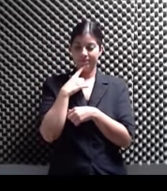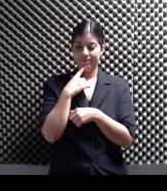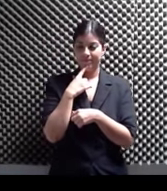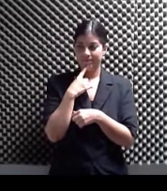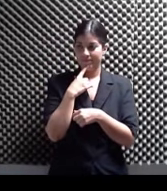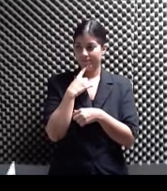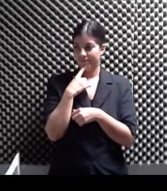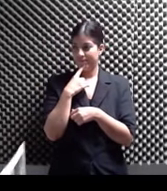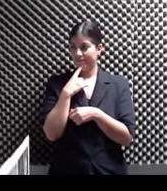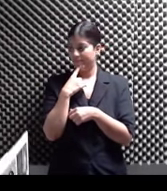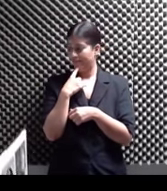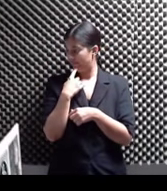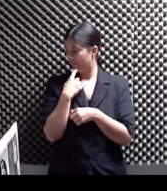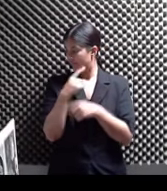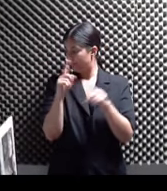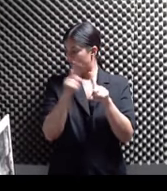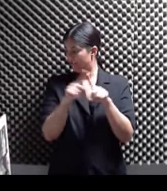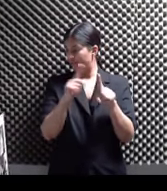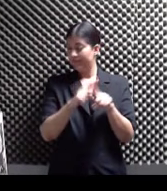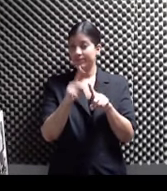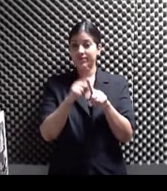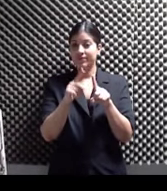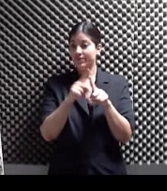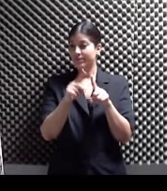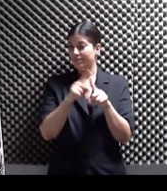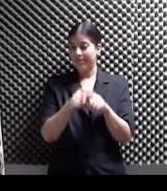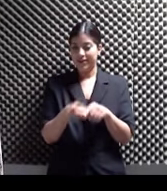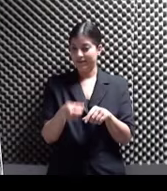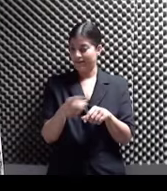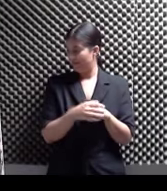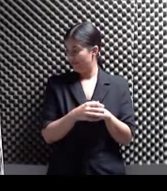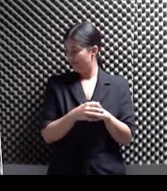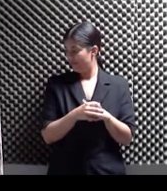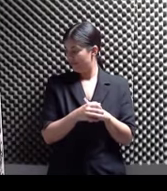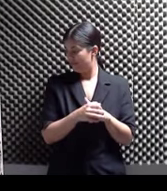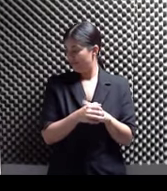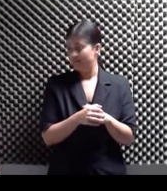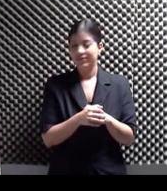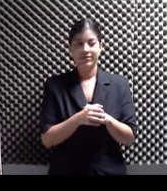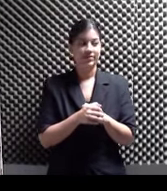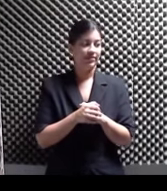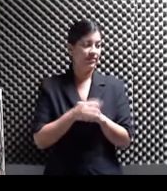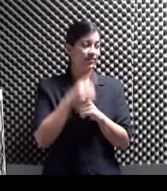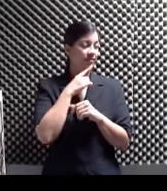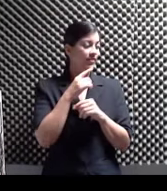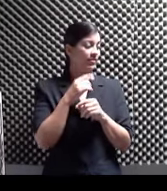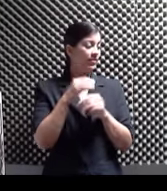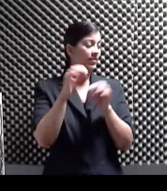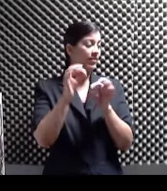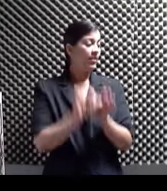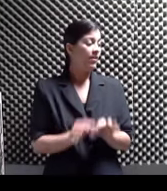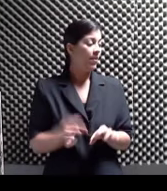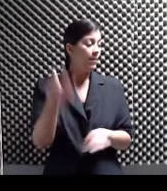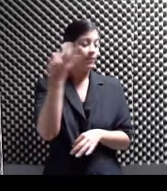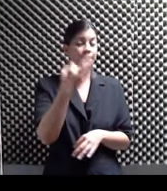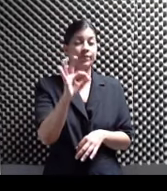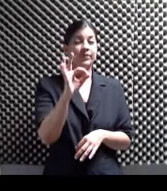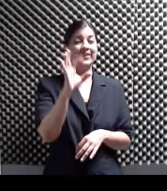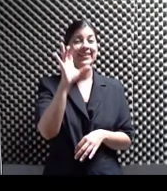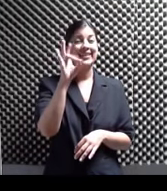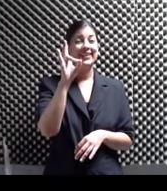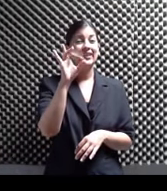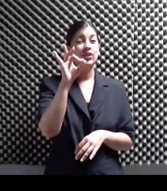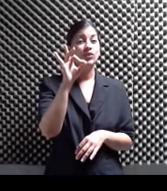de las producciones y las bandas sonoras de sus películas. Y más importante aún, en el año 1978, el sello